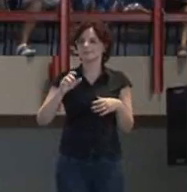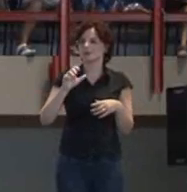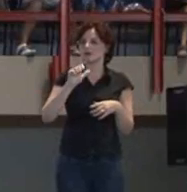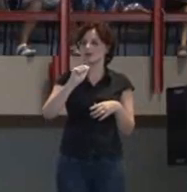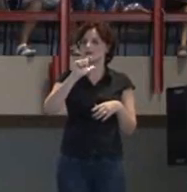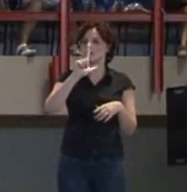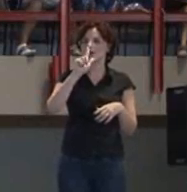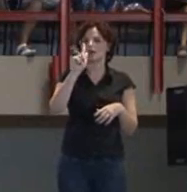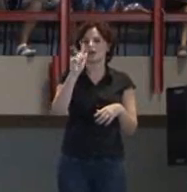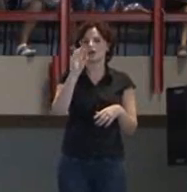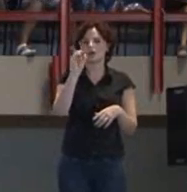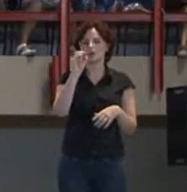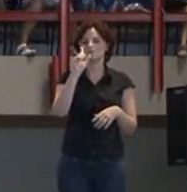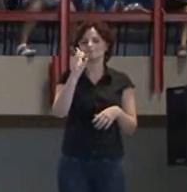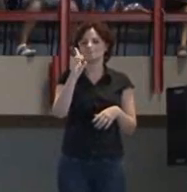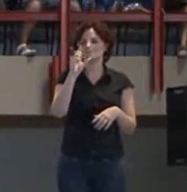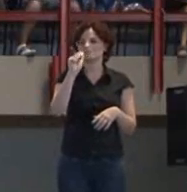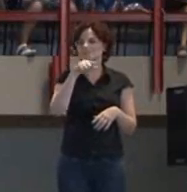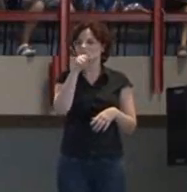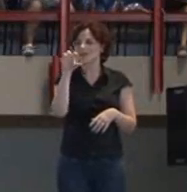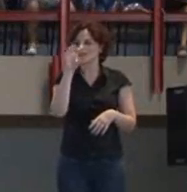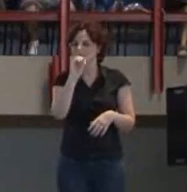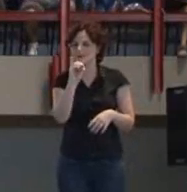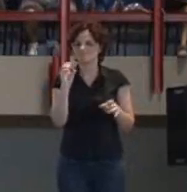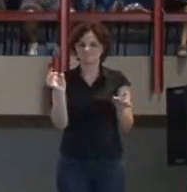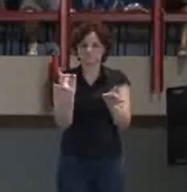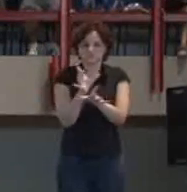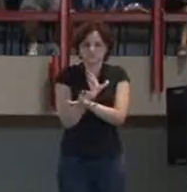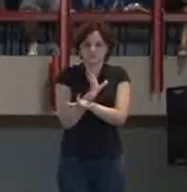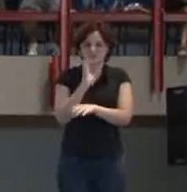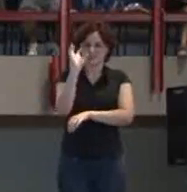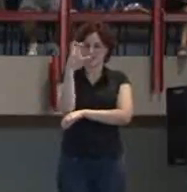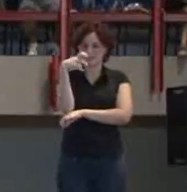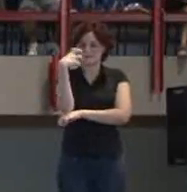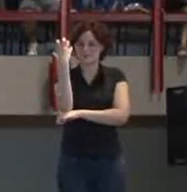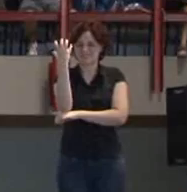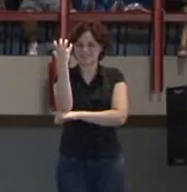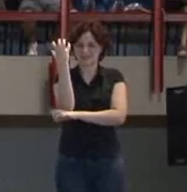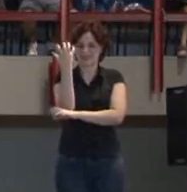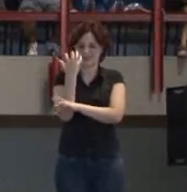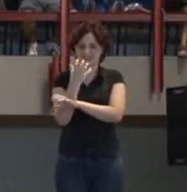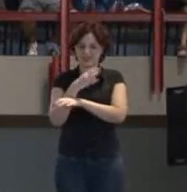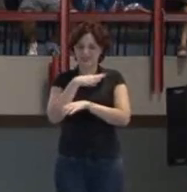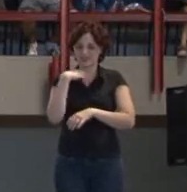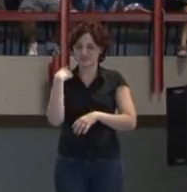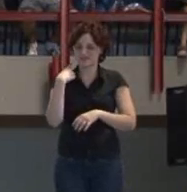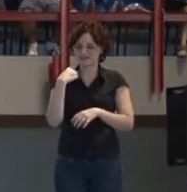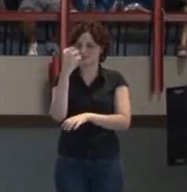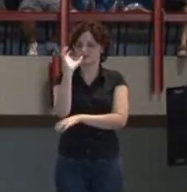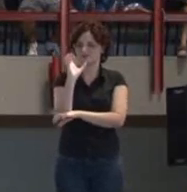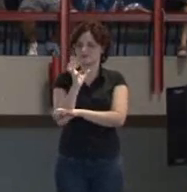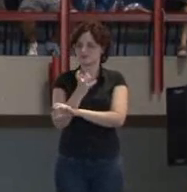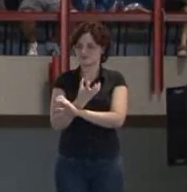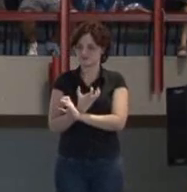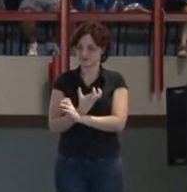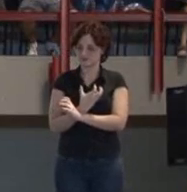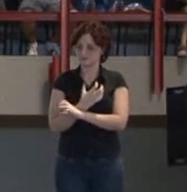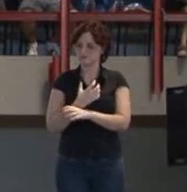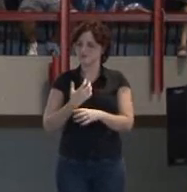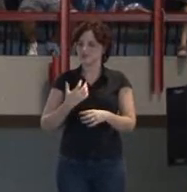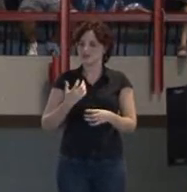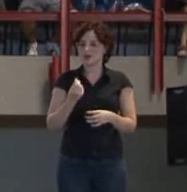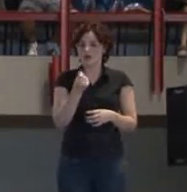morrer metade das plantações de algodão o que que devia acontecer com o preço do tecido ele devia subir porque ia ter menos